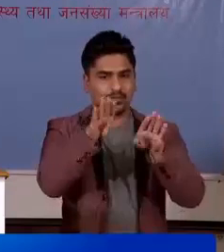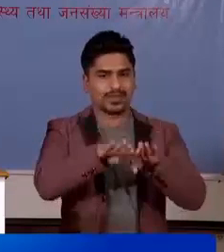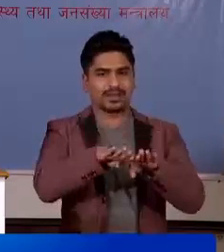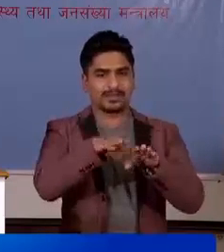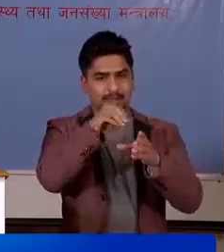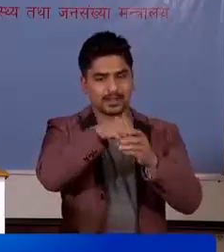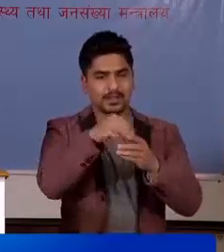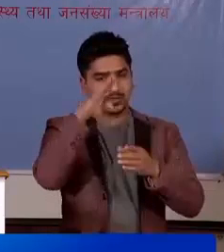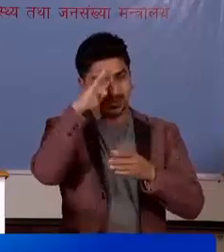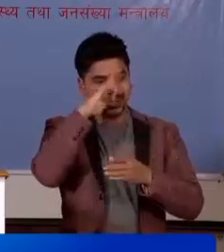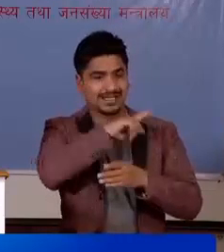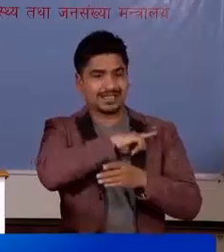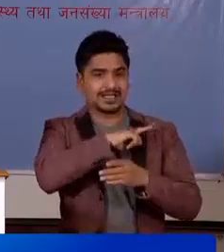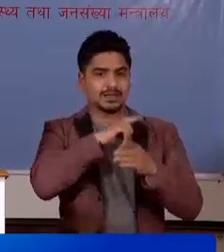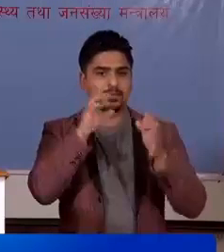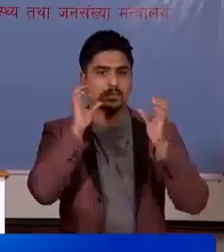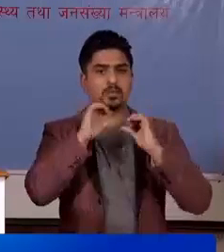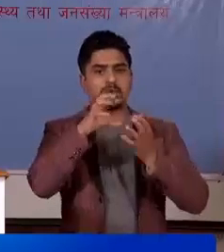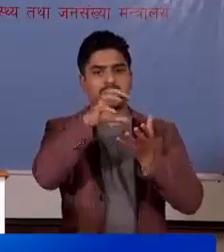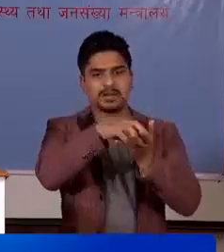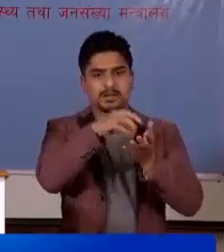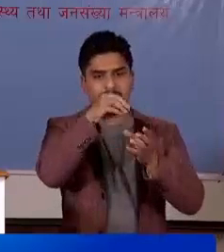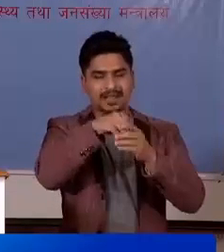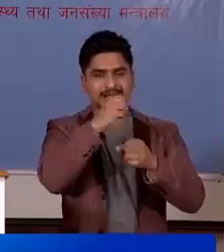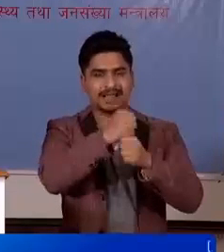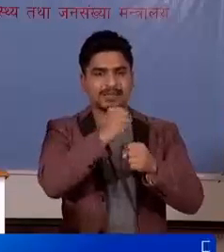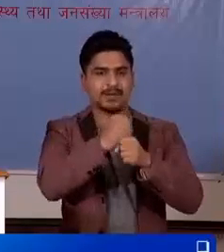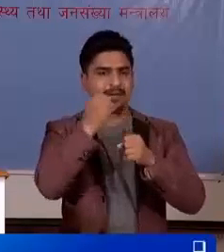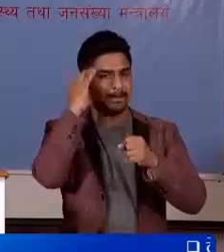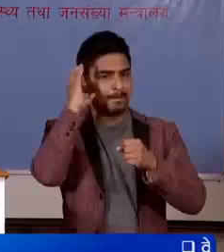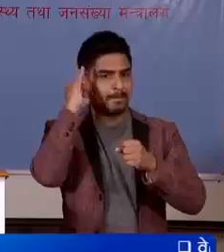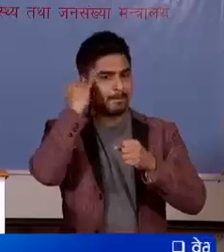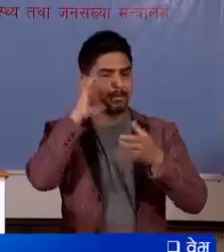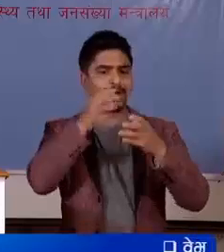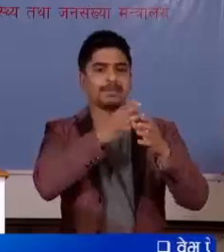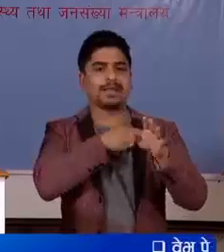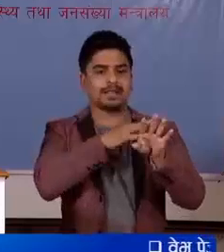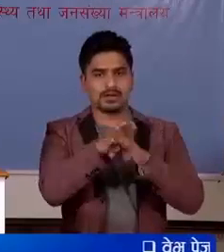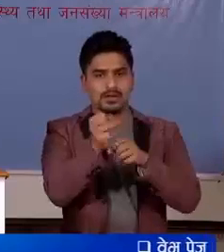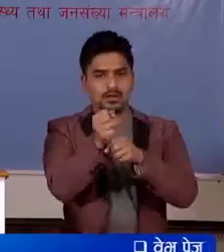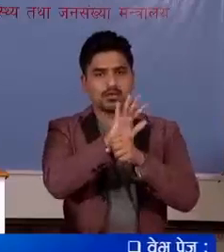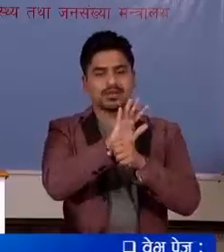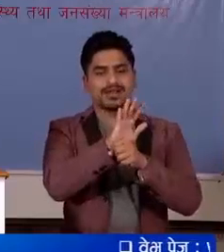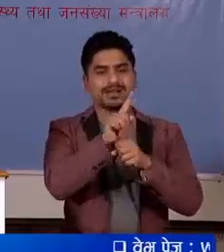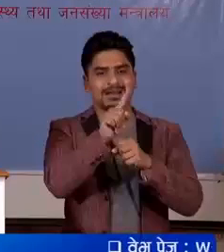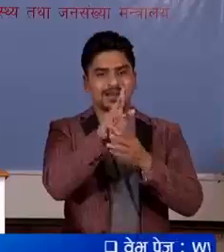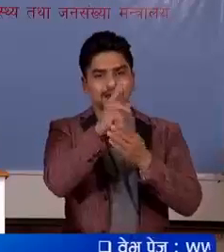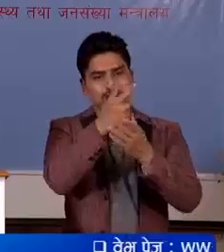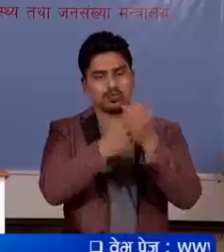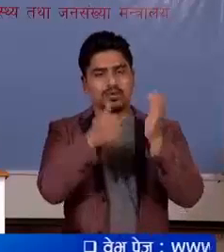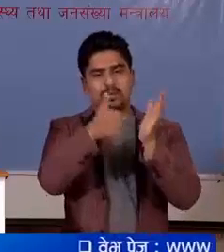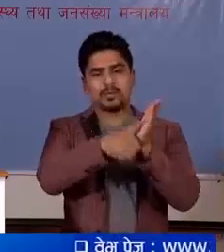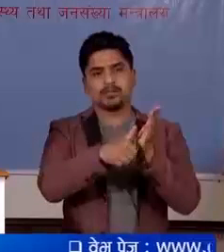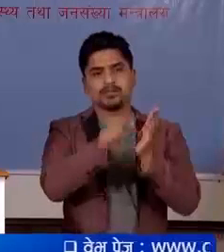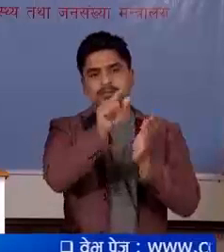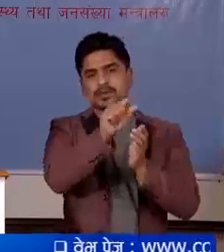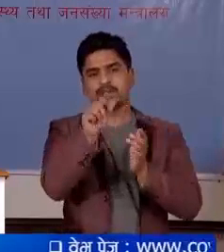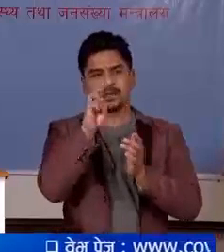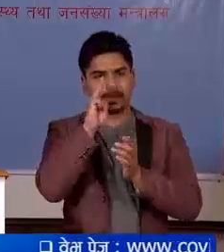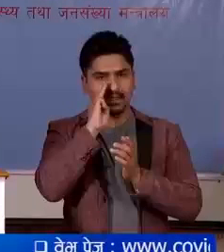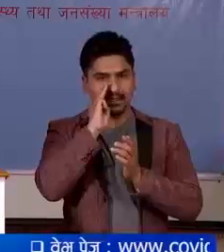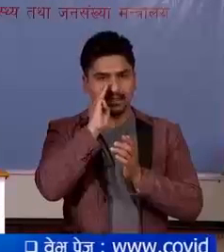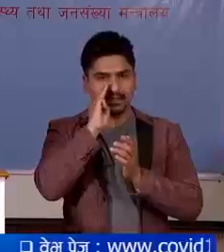काका सरकारी तथा नीजी प्रयक्षालामा कारे रत प्राविदिक हरु लाई COVID-19 को दुबई परिक्षेन को बारेमा